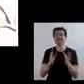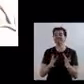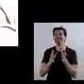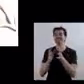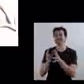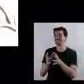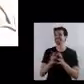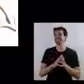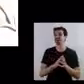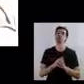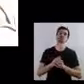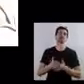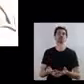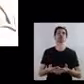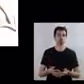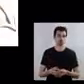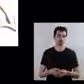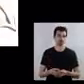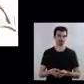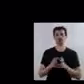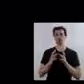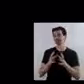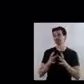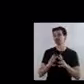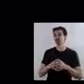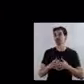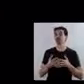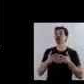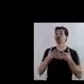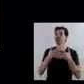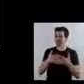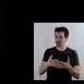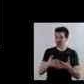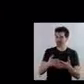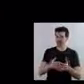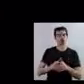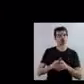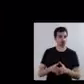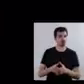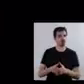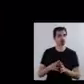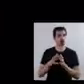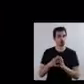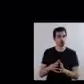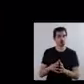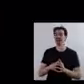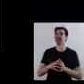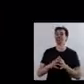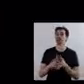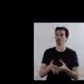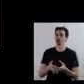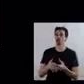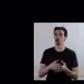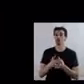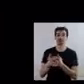et les liens existants entre ces deux structures. Voici donc le schéma de l'arc réflexe. Sur votre gauche, un muscle